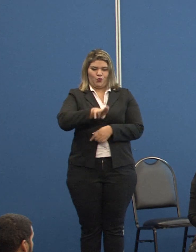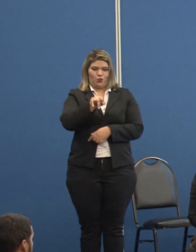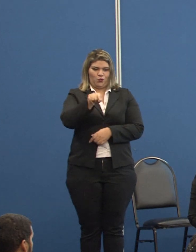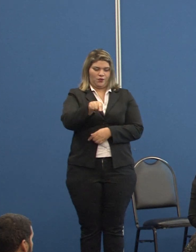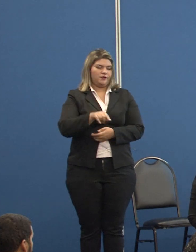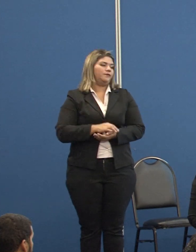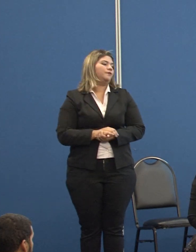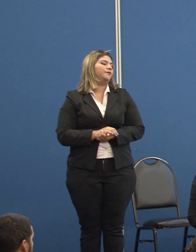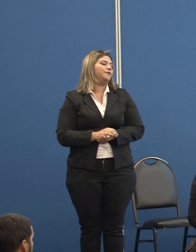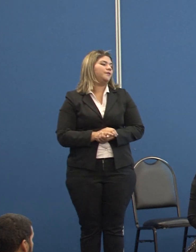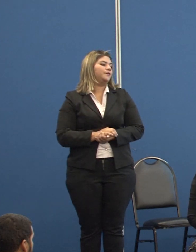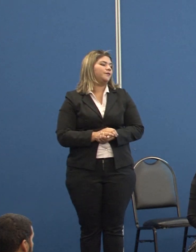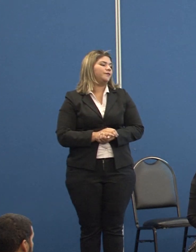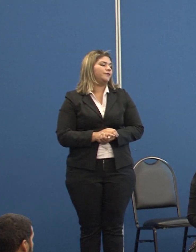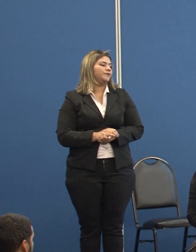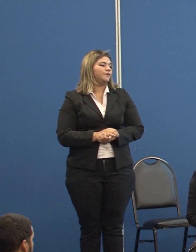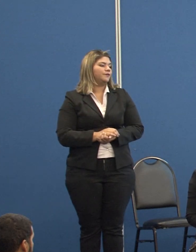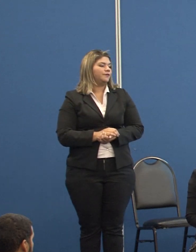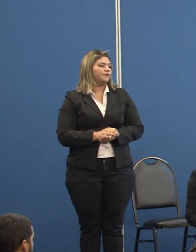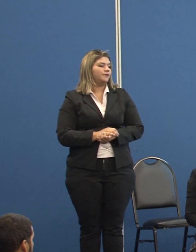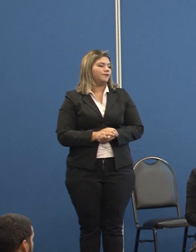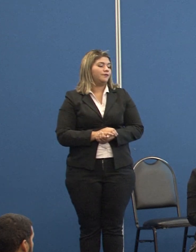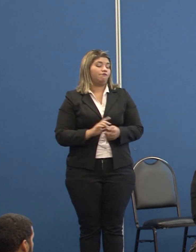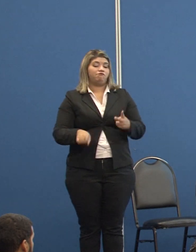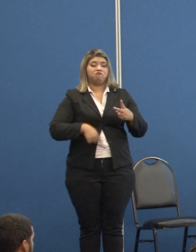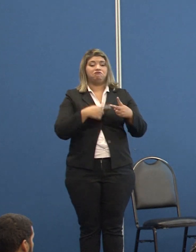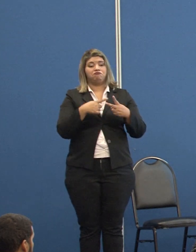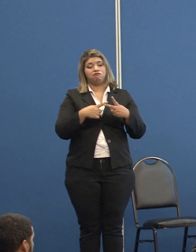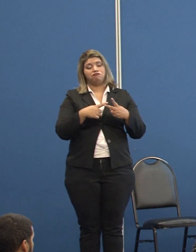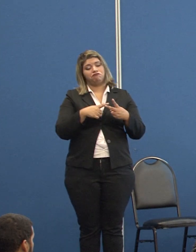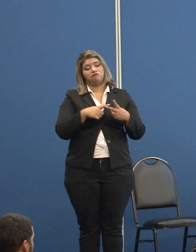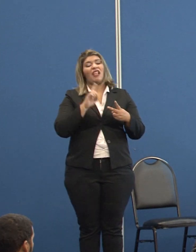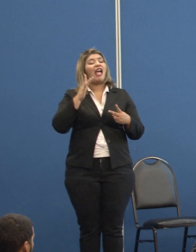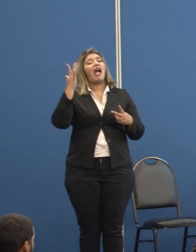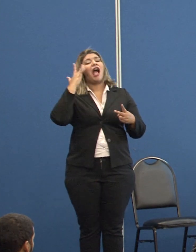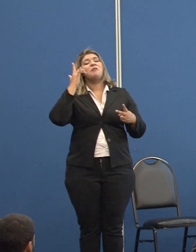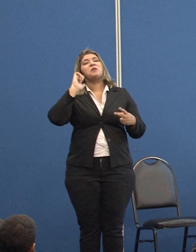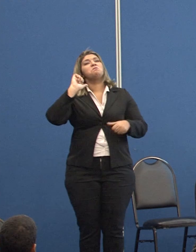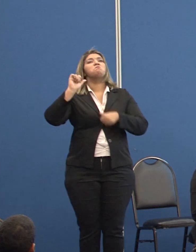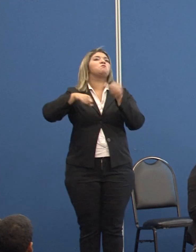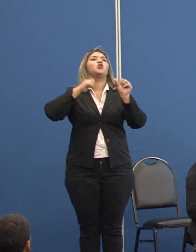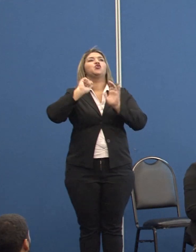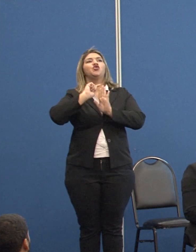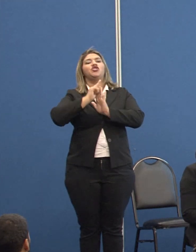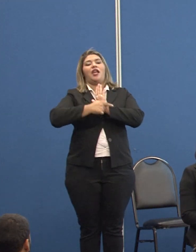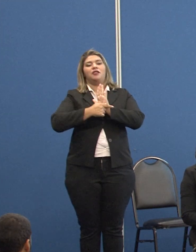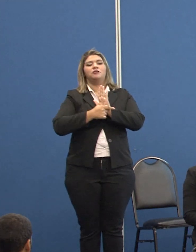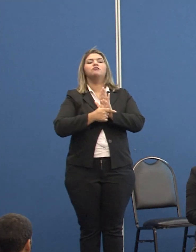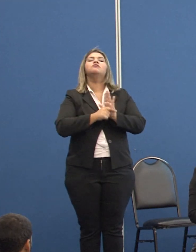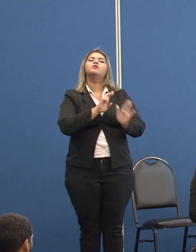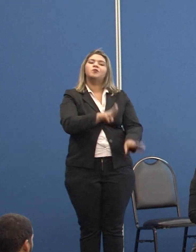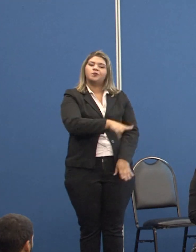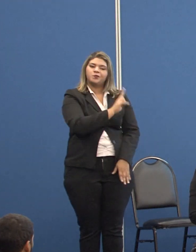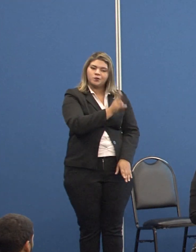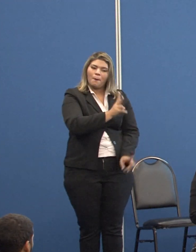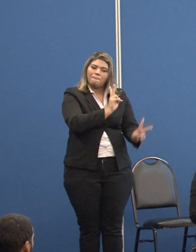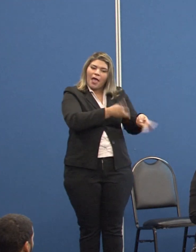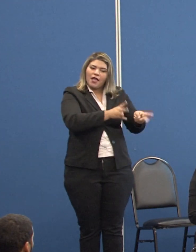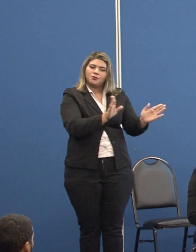eu posso trabalhar num outro dia, dependendo do meu gênero, né, dependendo do que eu vou